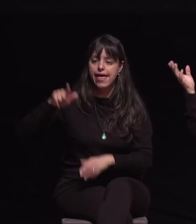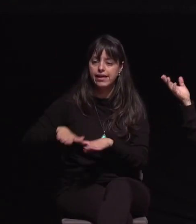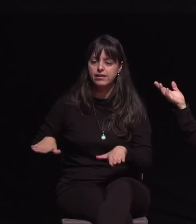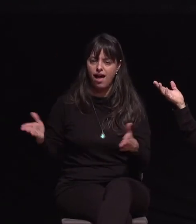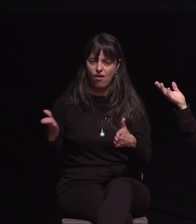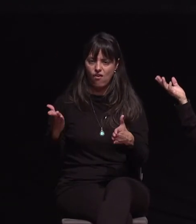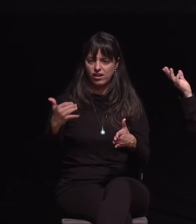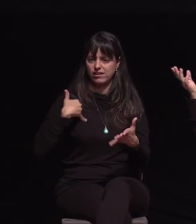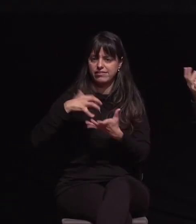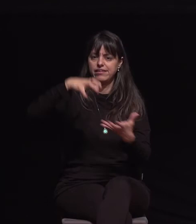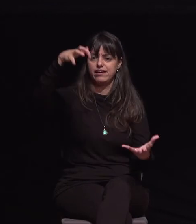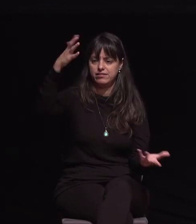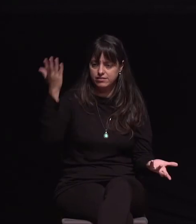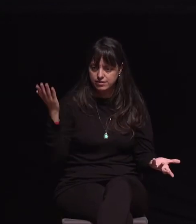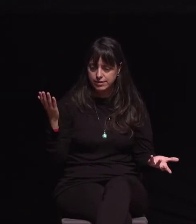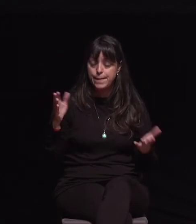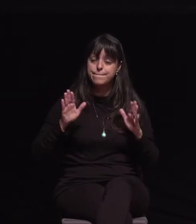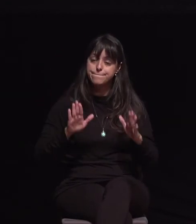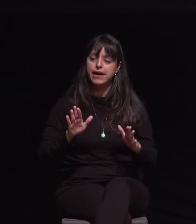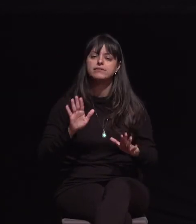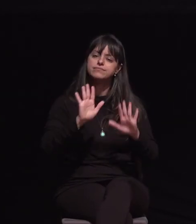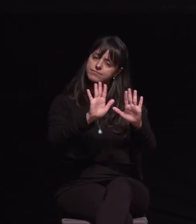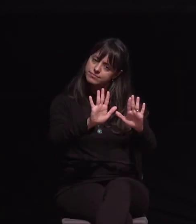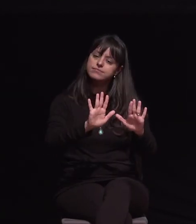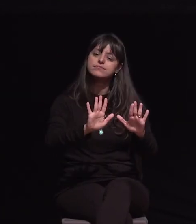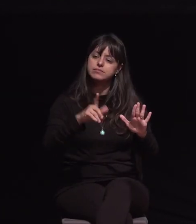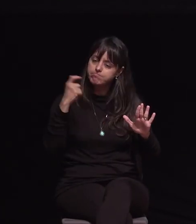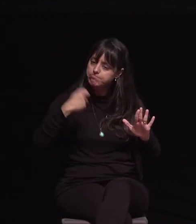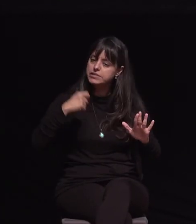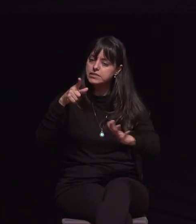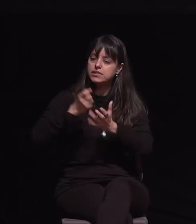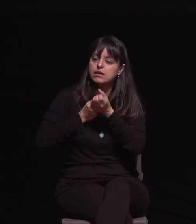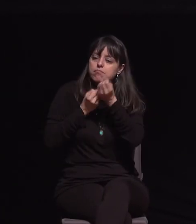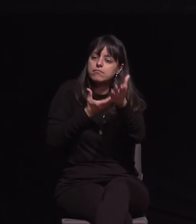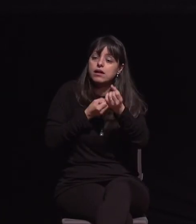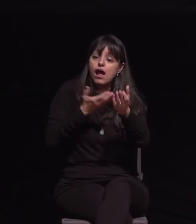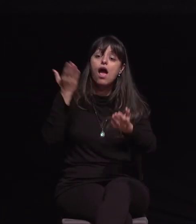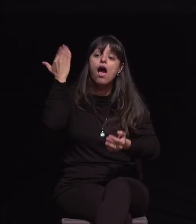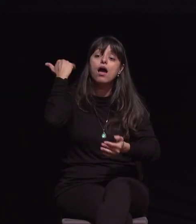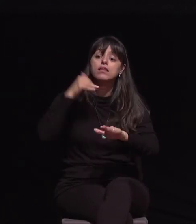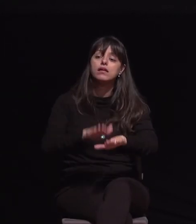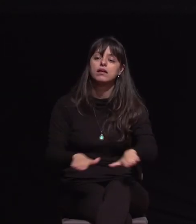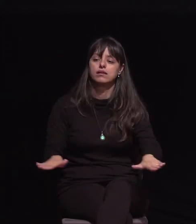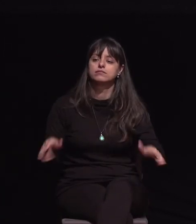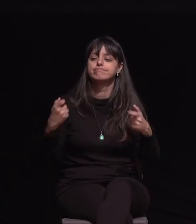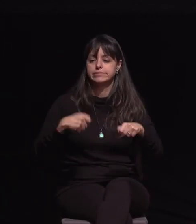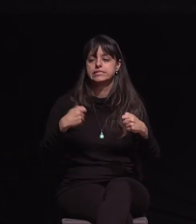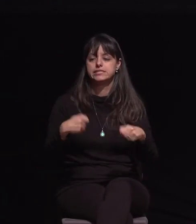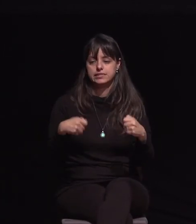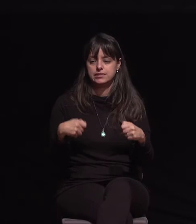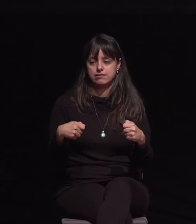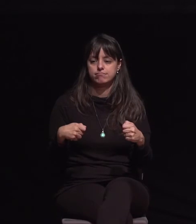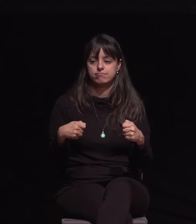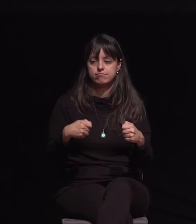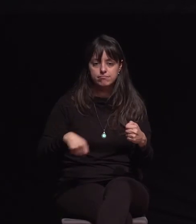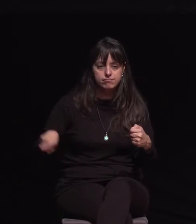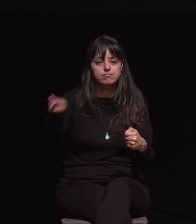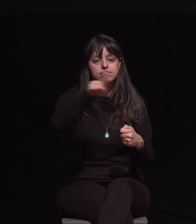tudo velhas, né? Mas eu falei assim, não, mas elas não eram crianças, elas têm que ser ouvidas. E